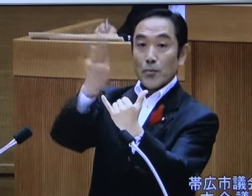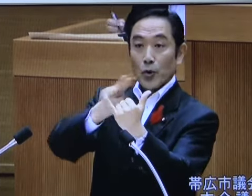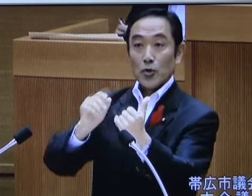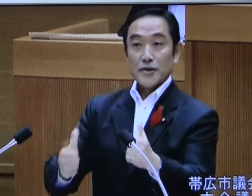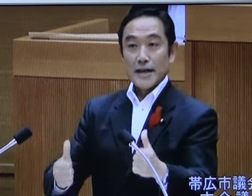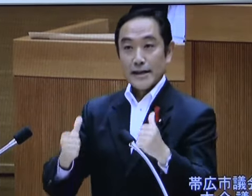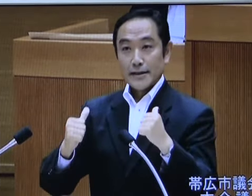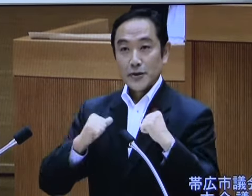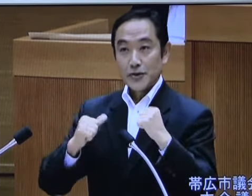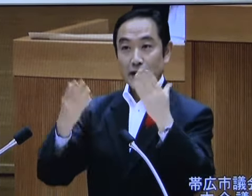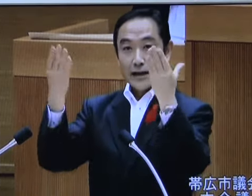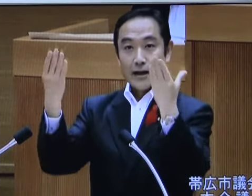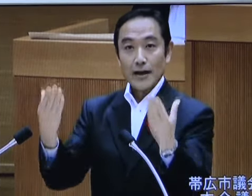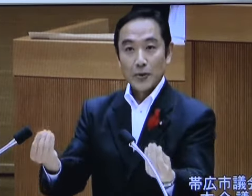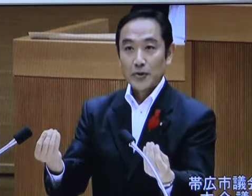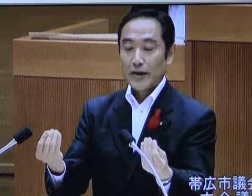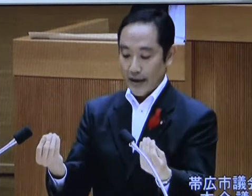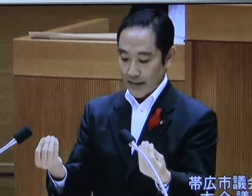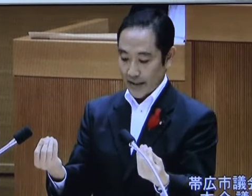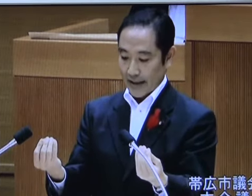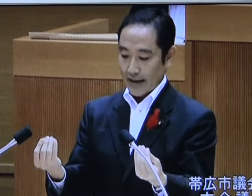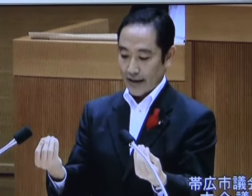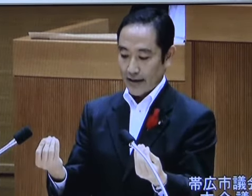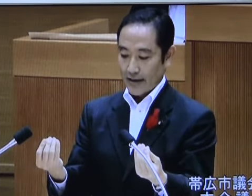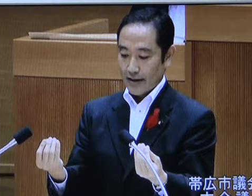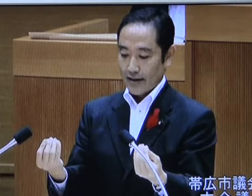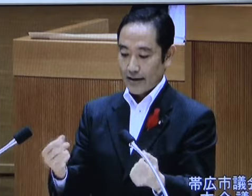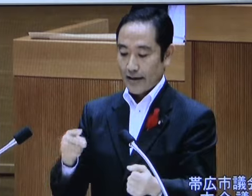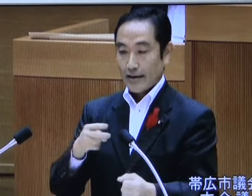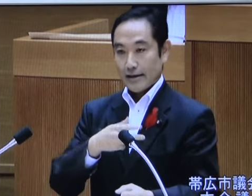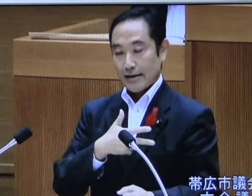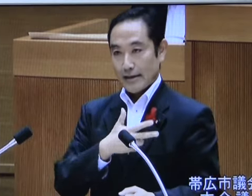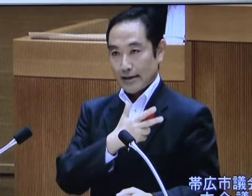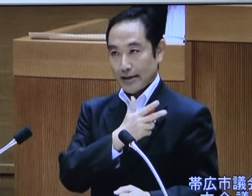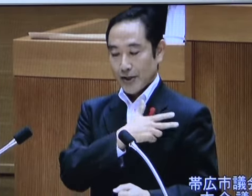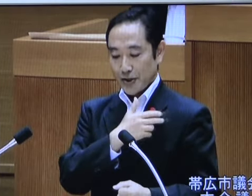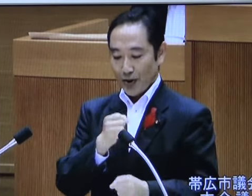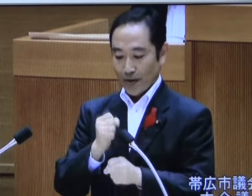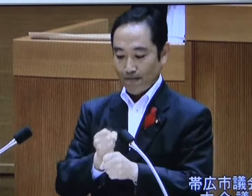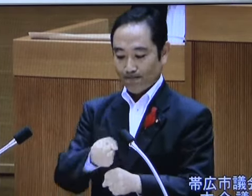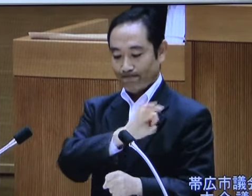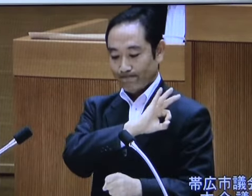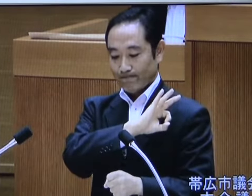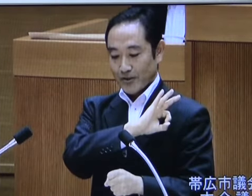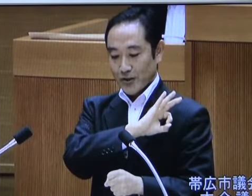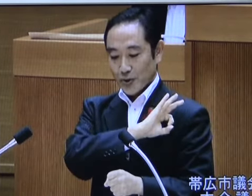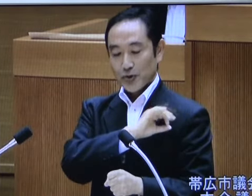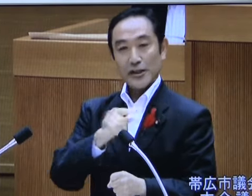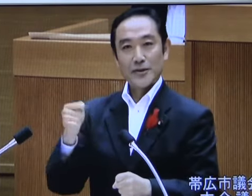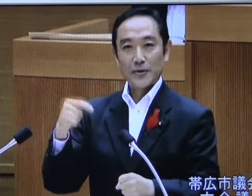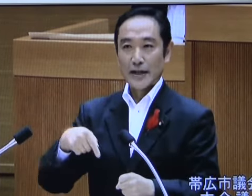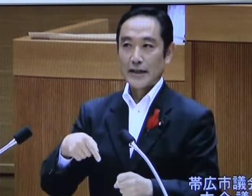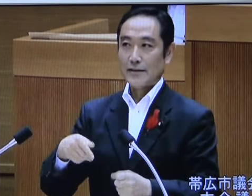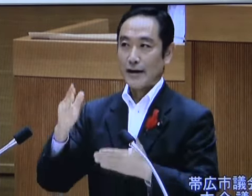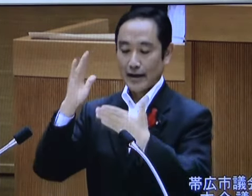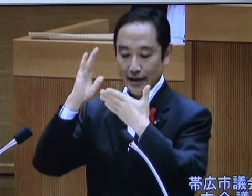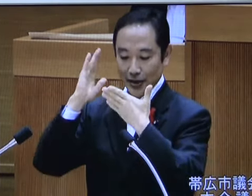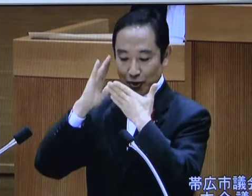防災訓練が行われました。市の職員の中には聴